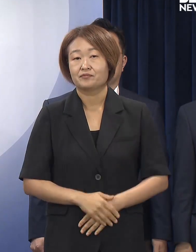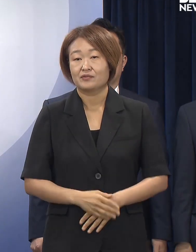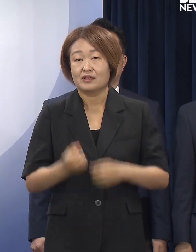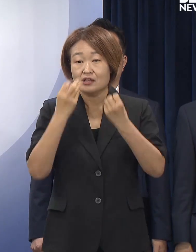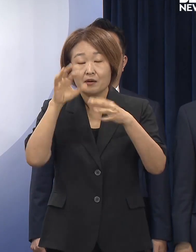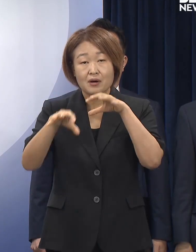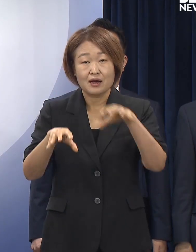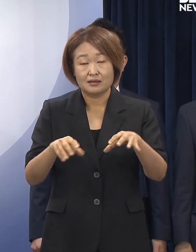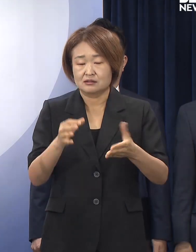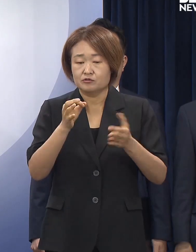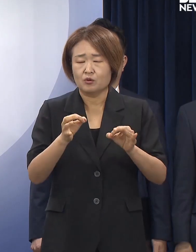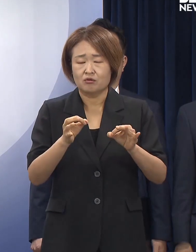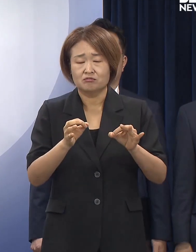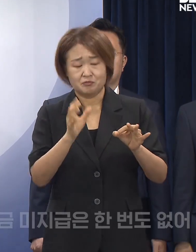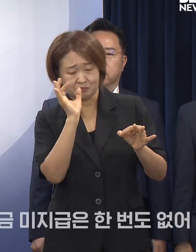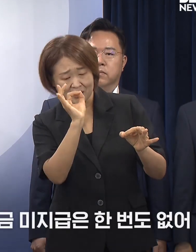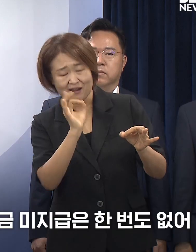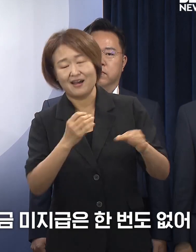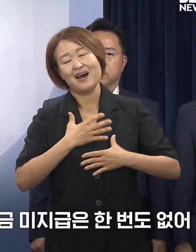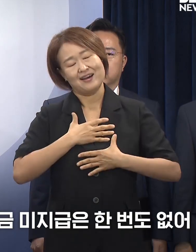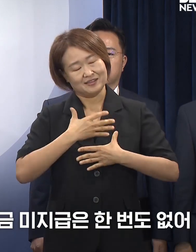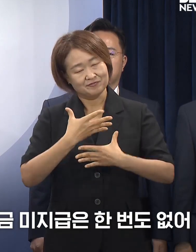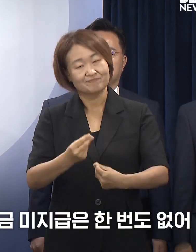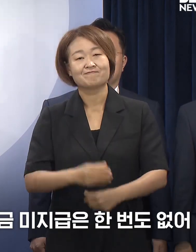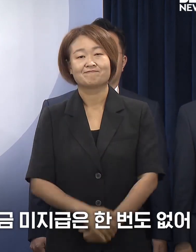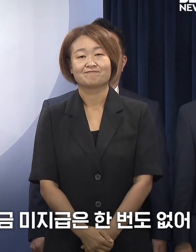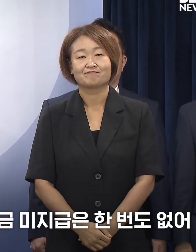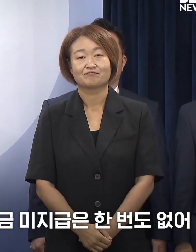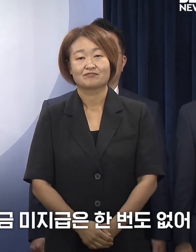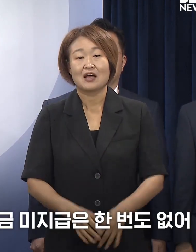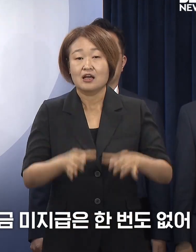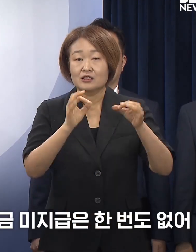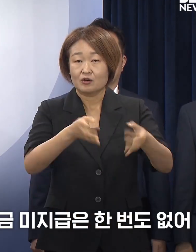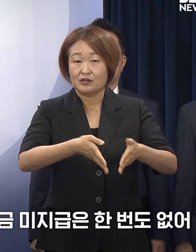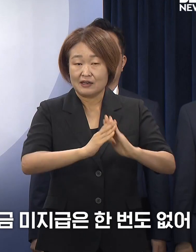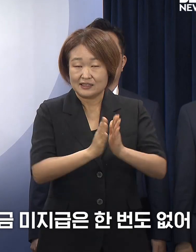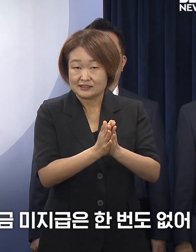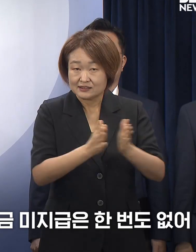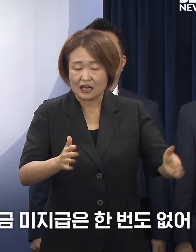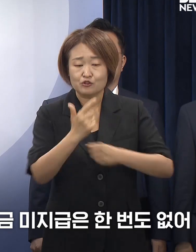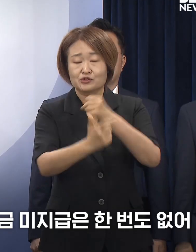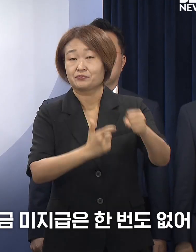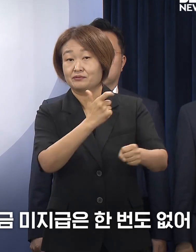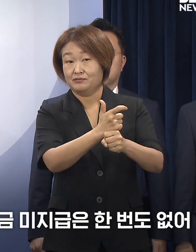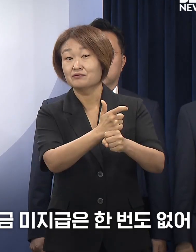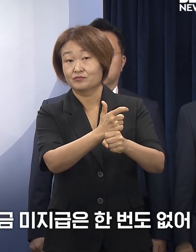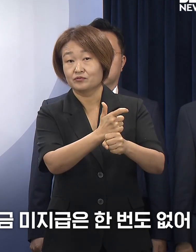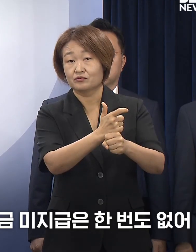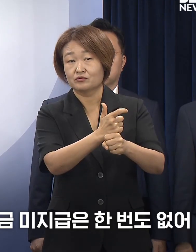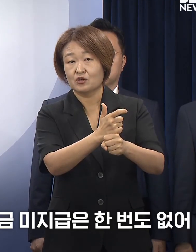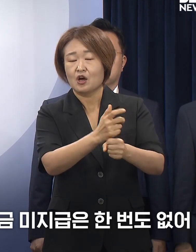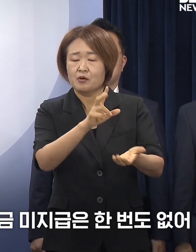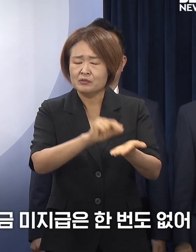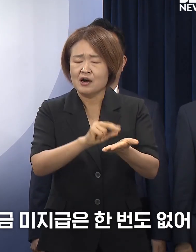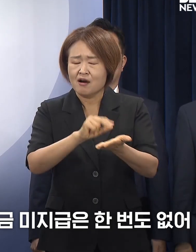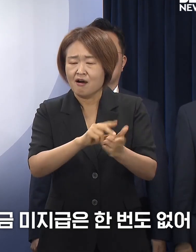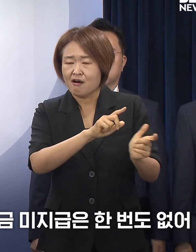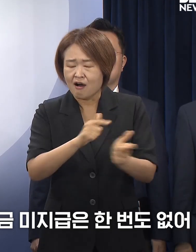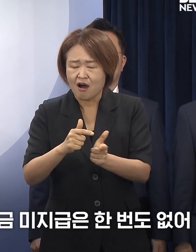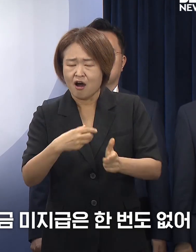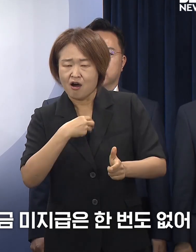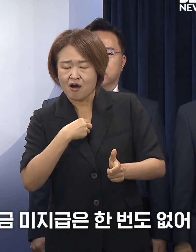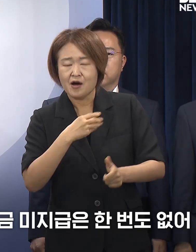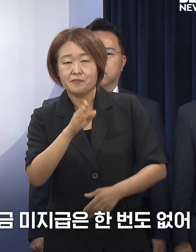새마을금고는 안전합니다. 금고 창설 60년 역사 이래 크고 작은 위기는